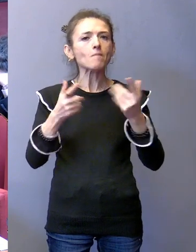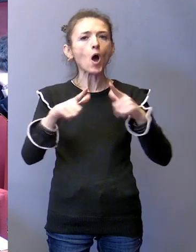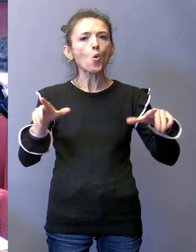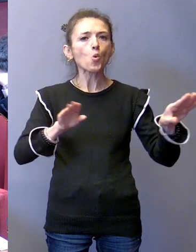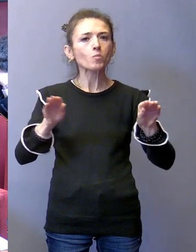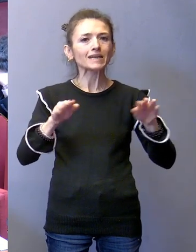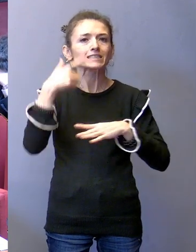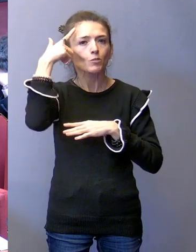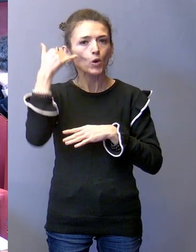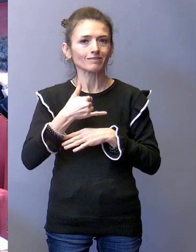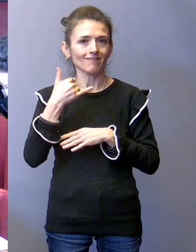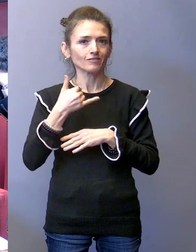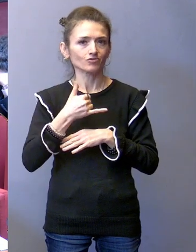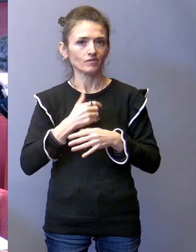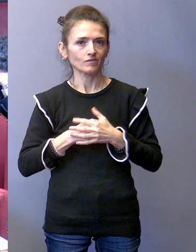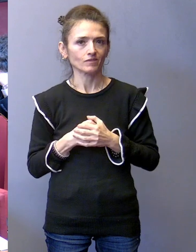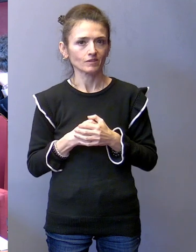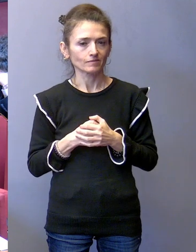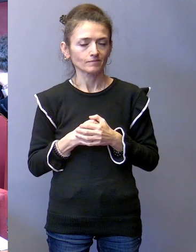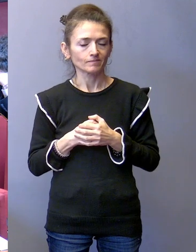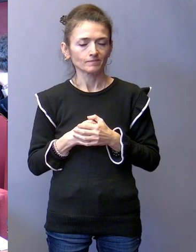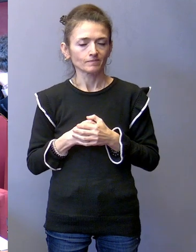ad attenzionare questo